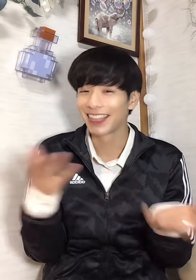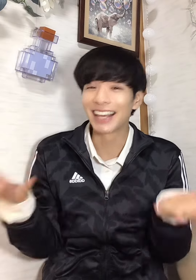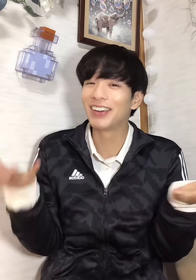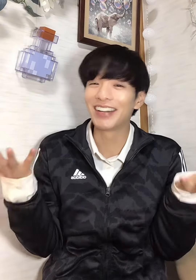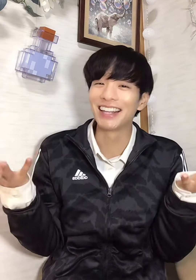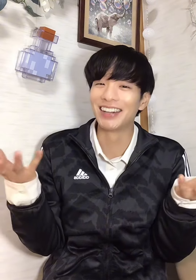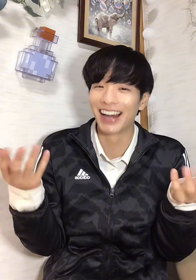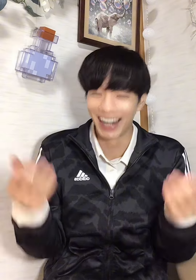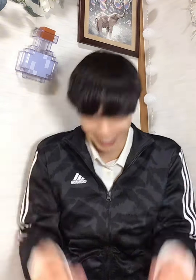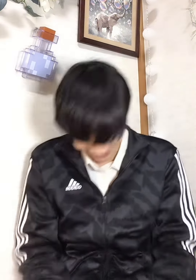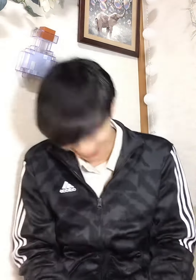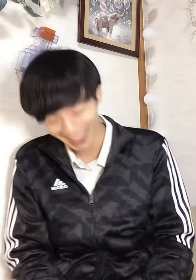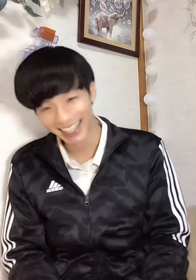適当にやってるから。